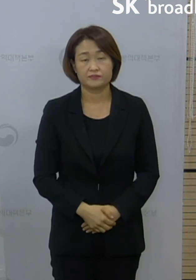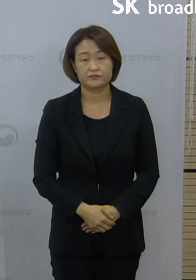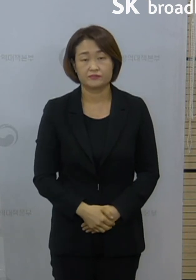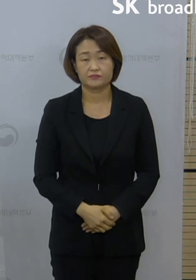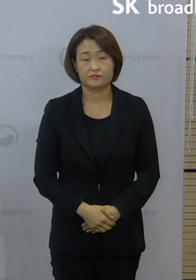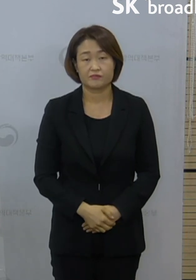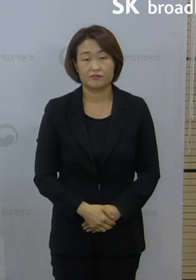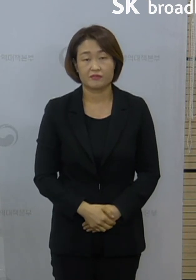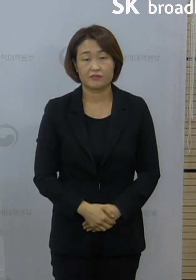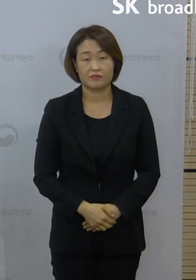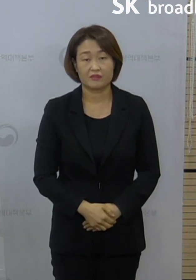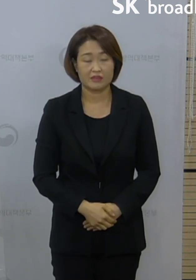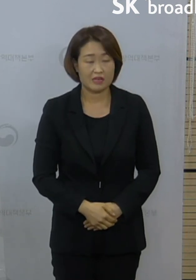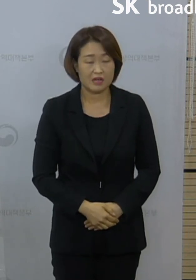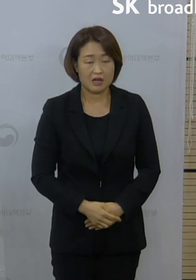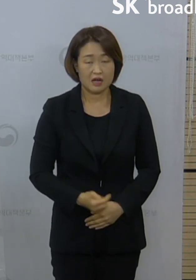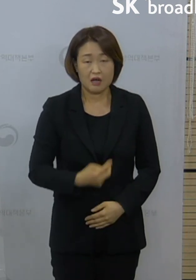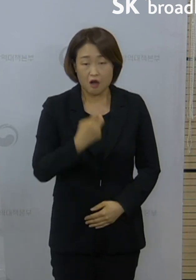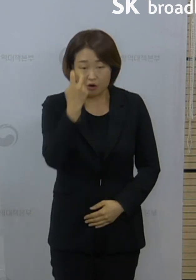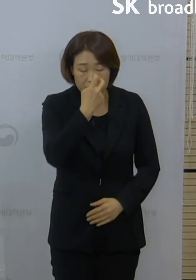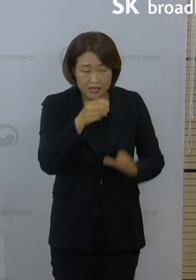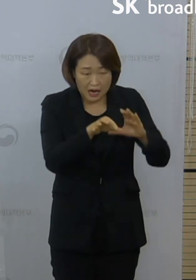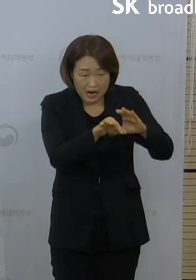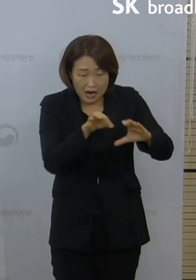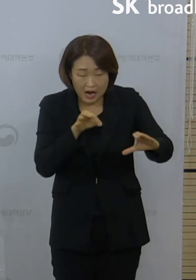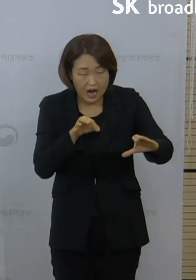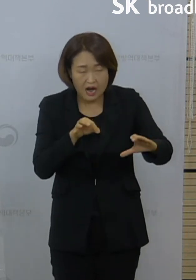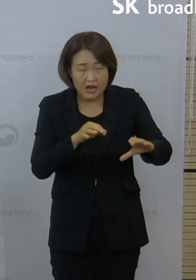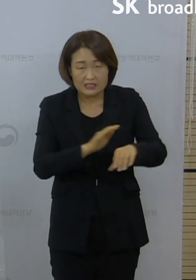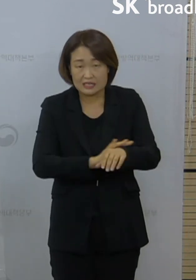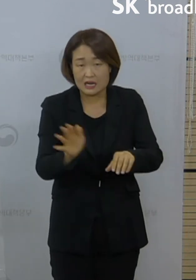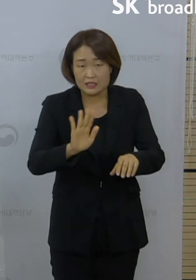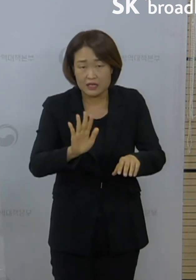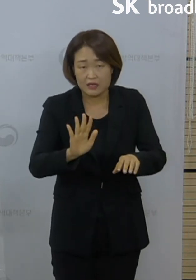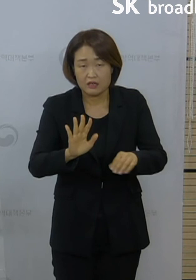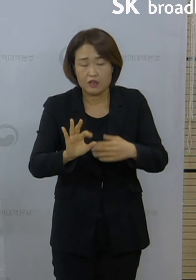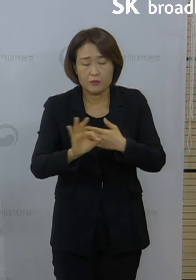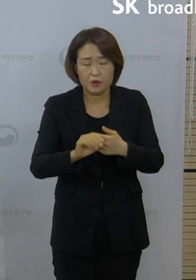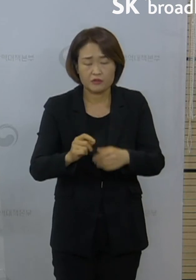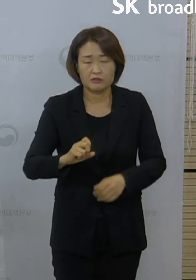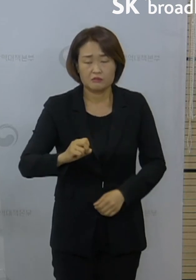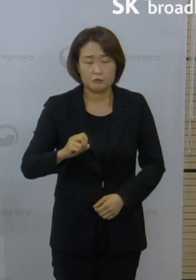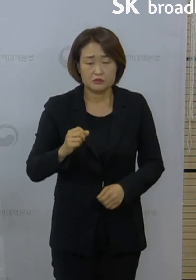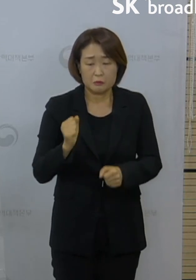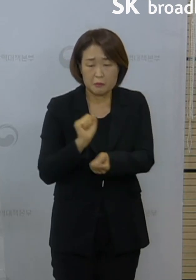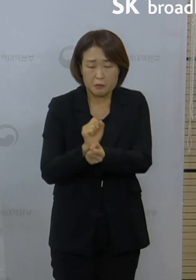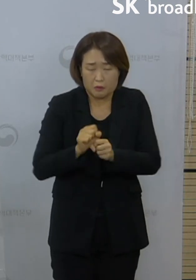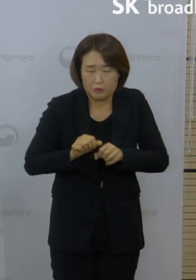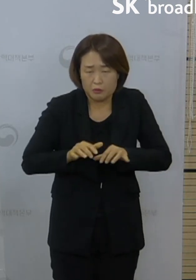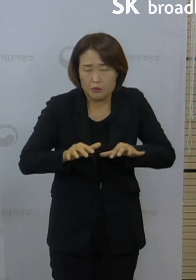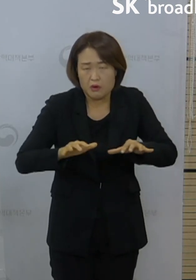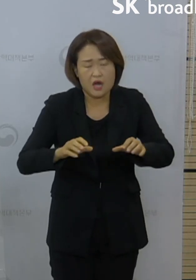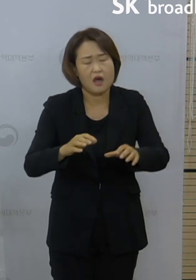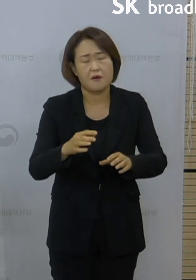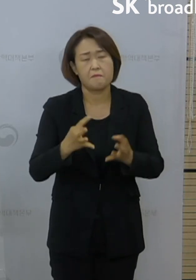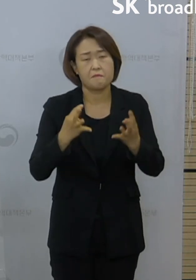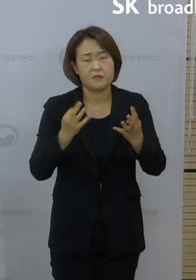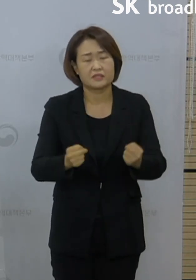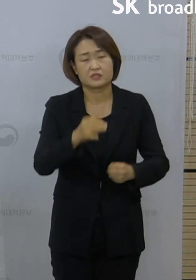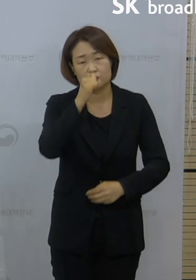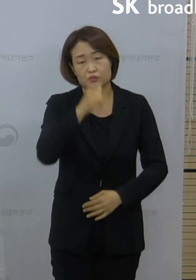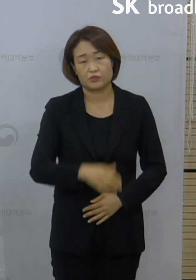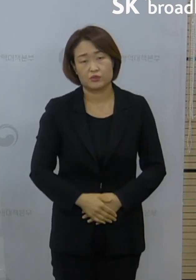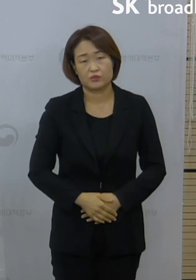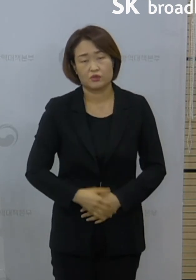진단검사 가 늦으면 대규모 집단 발생으로 이어질 수 있다는 사실을 명심해 주시고 의심되는 상황 이 있는